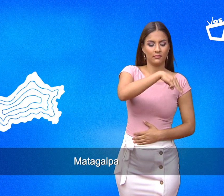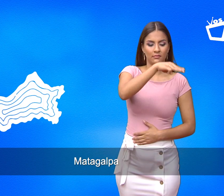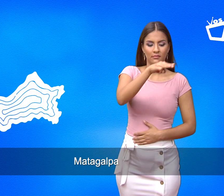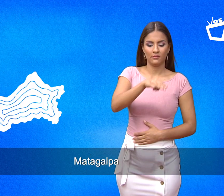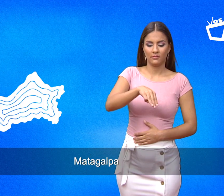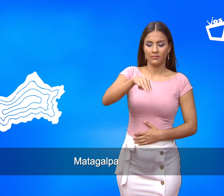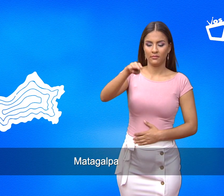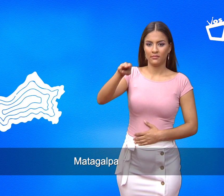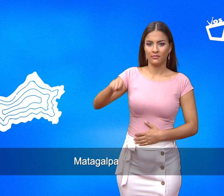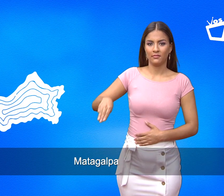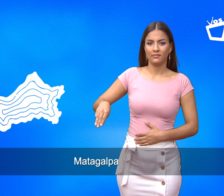matagalpa